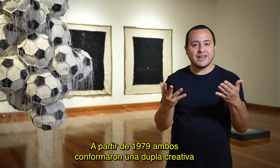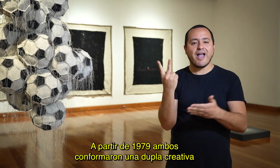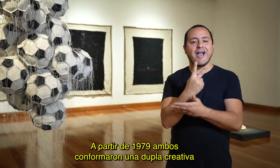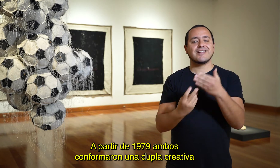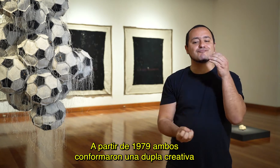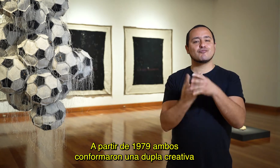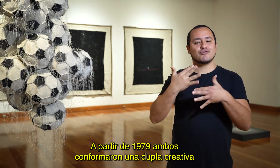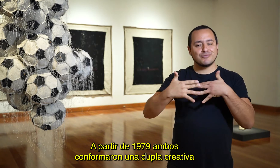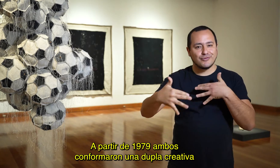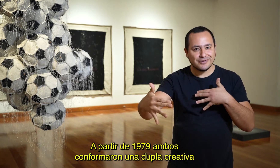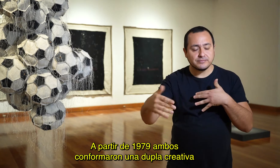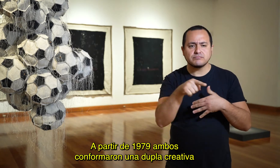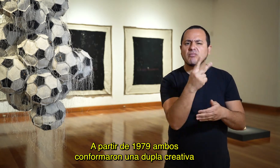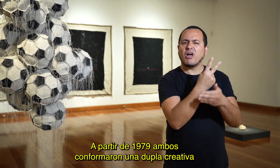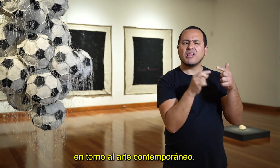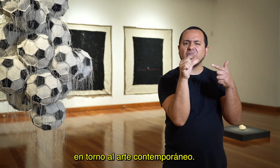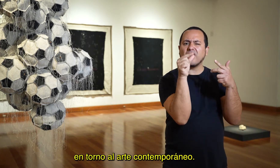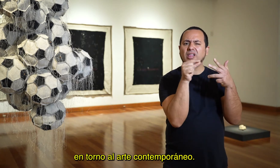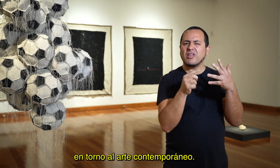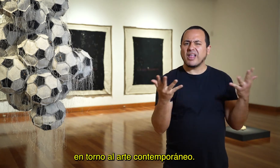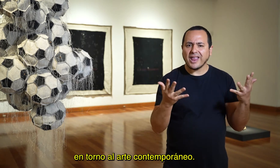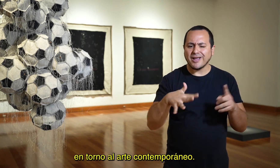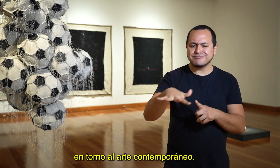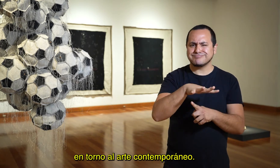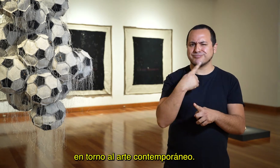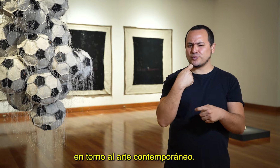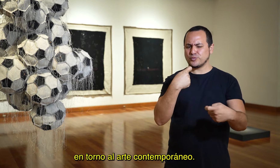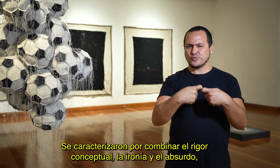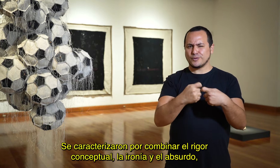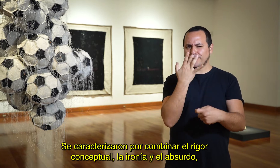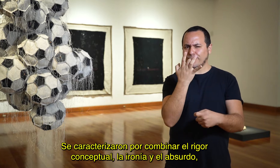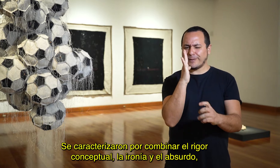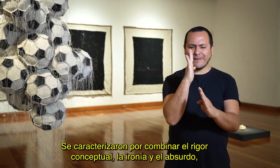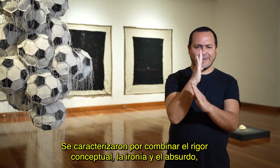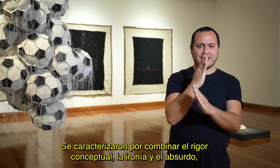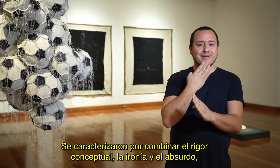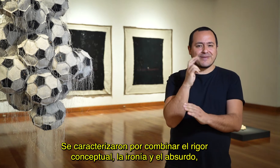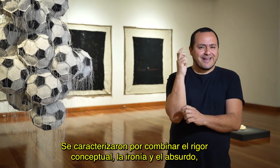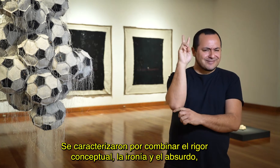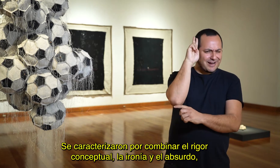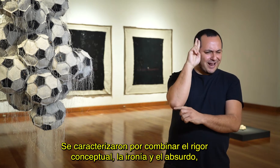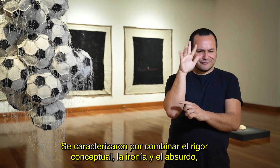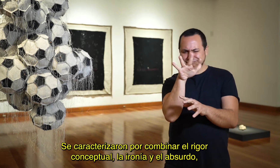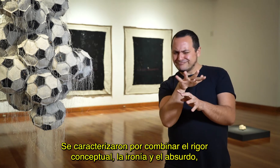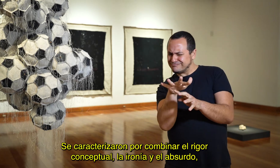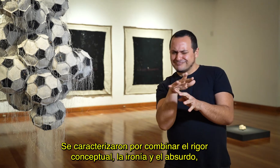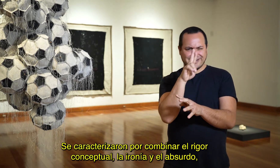ambos conformaron una dupla creativa en torno al arte contemporáneo. Se caracterizaron por combinar el rigor conceptual, la